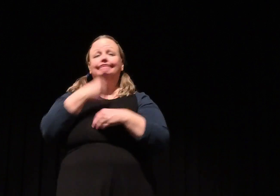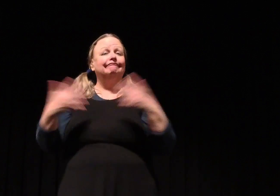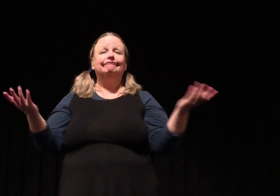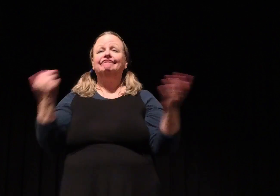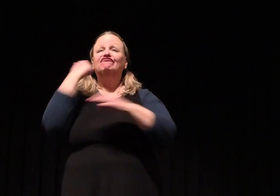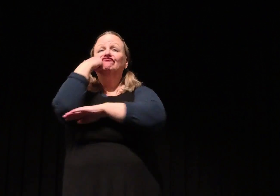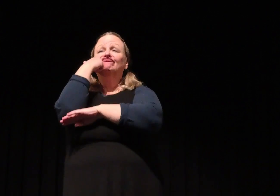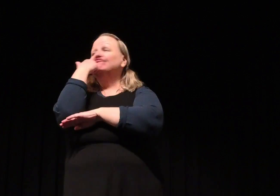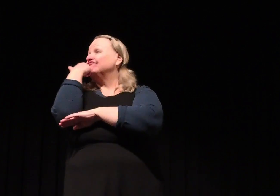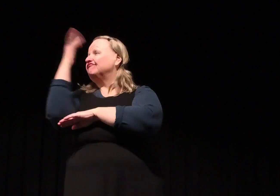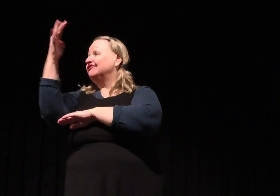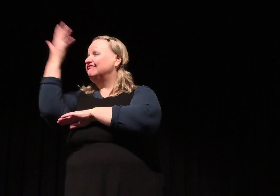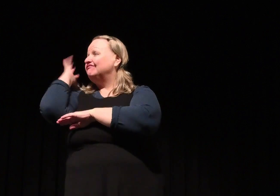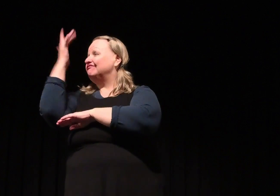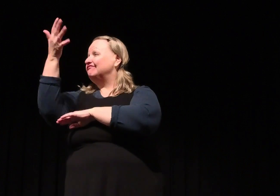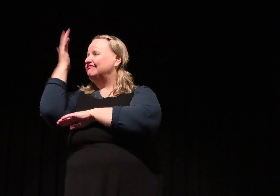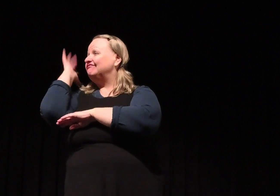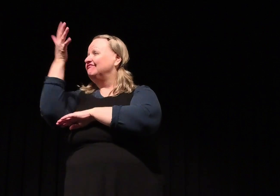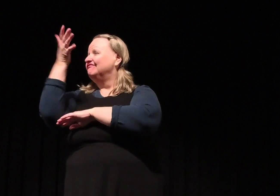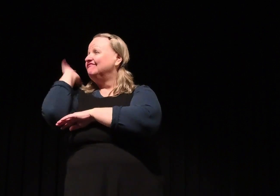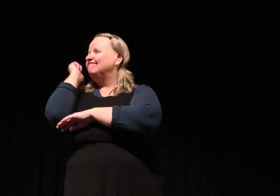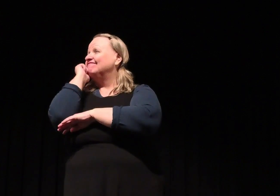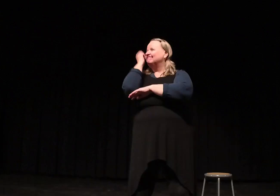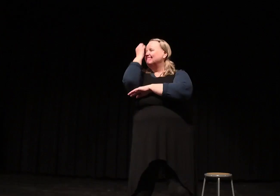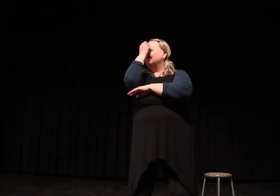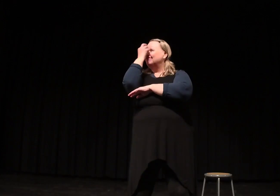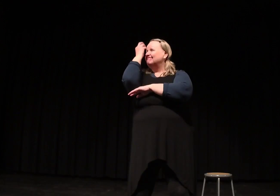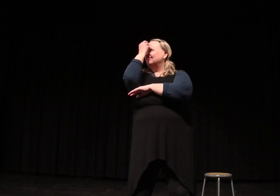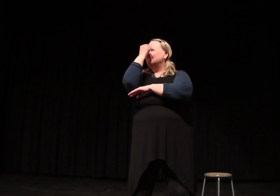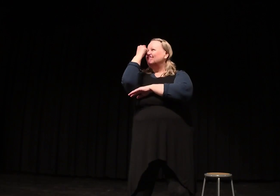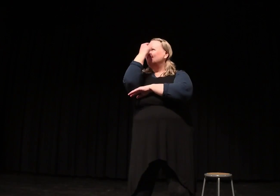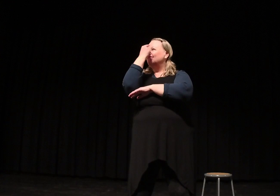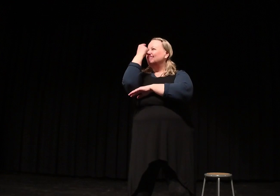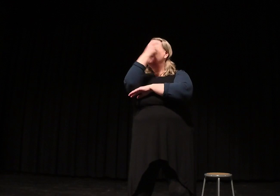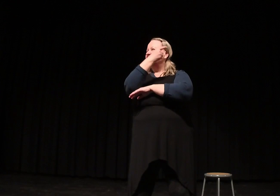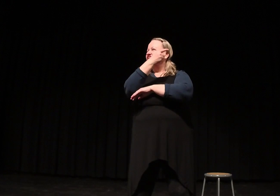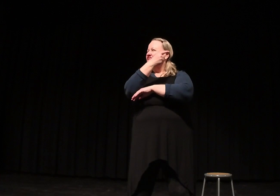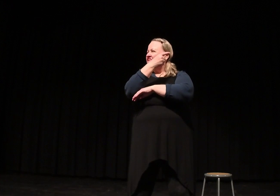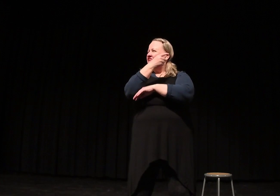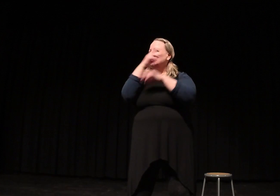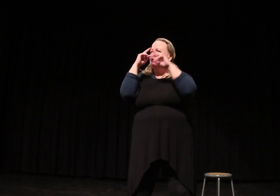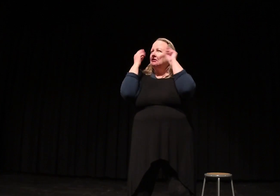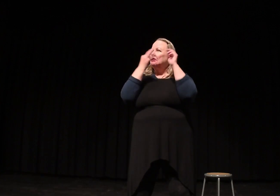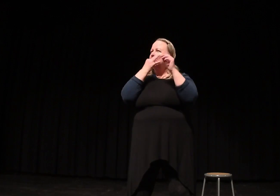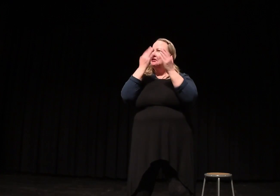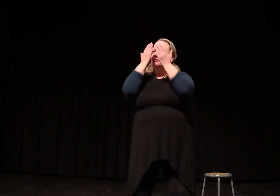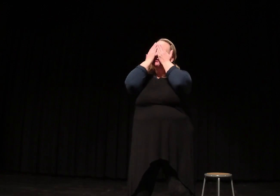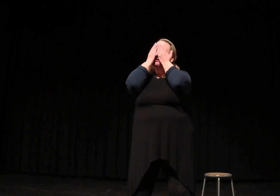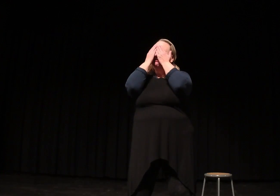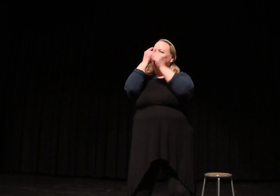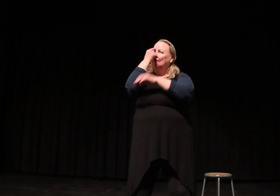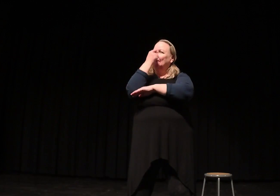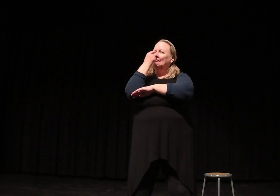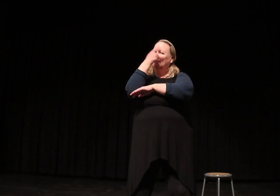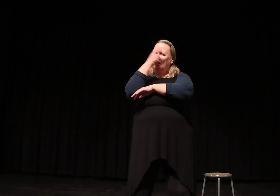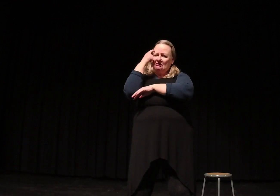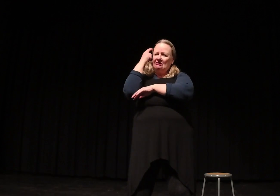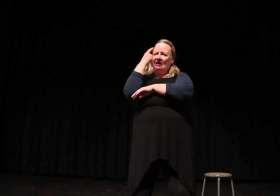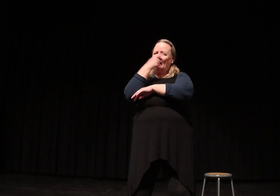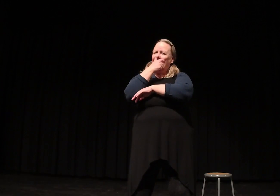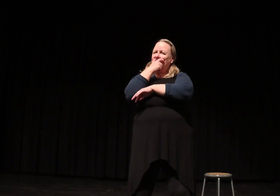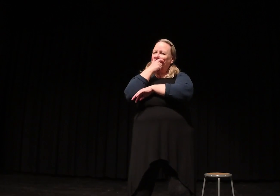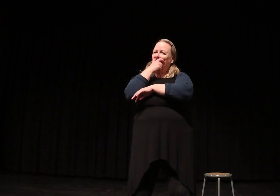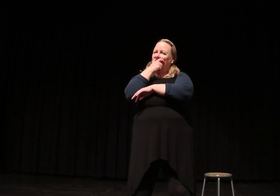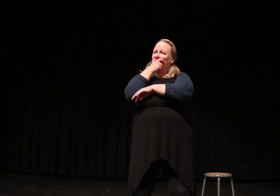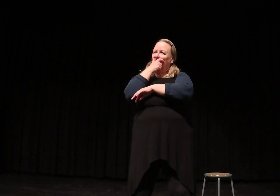non illuminée. Donc là, finalement, on ne dort plus. On pense à qu'est-ce qui vient d'arriver,